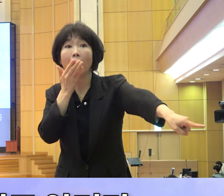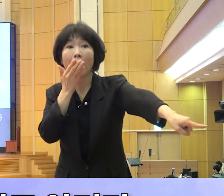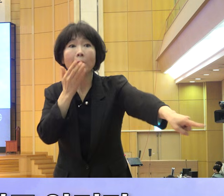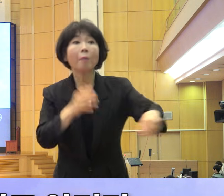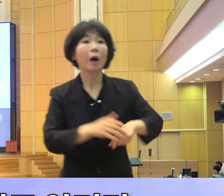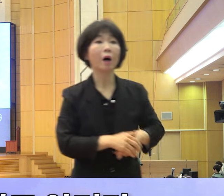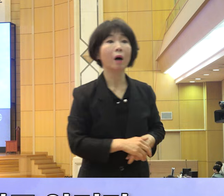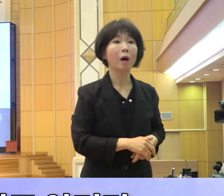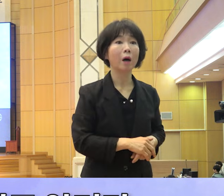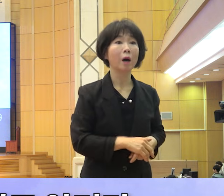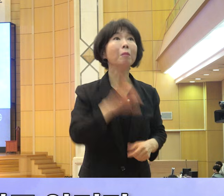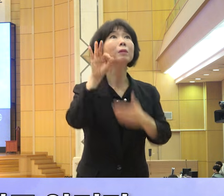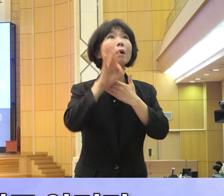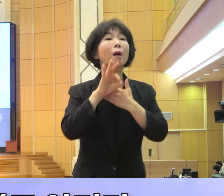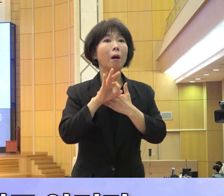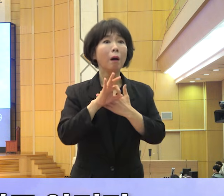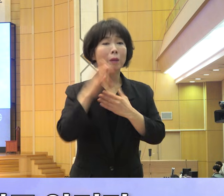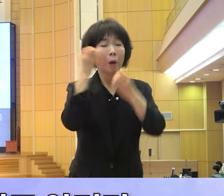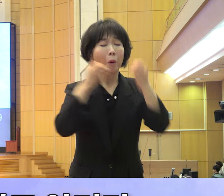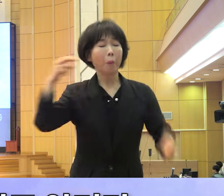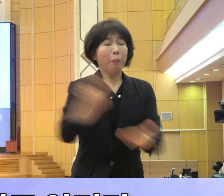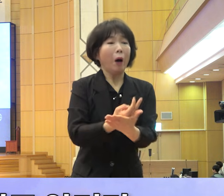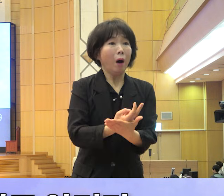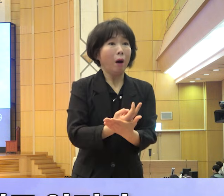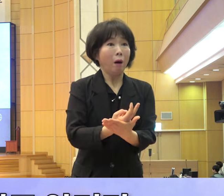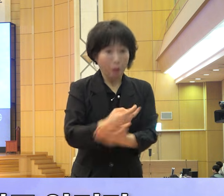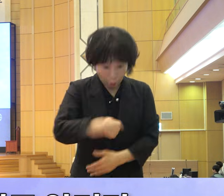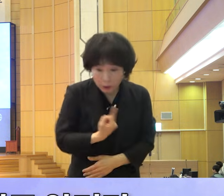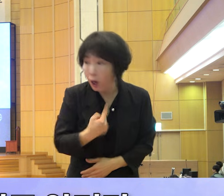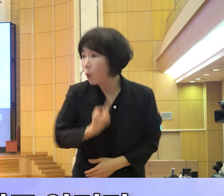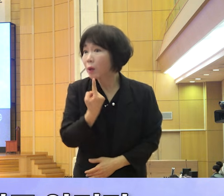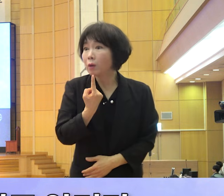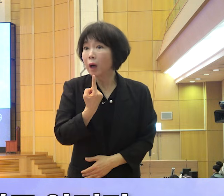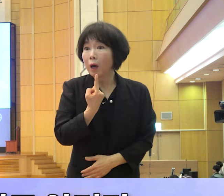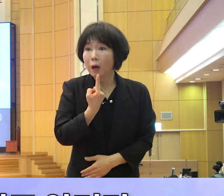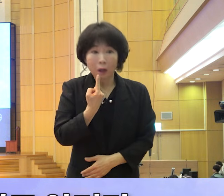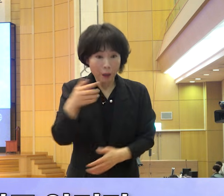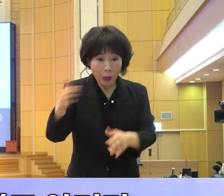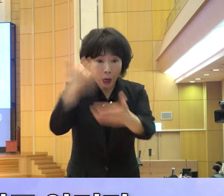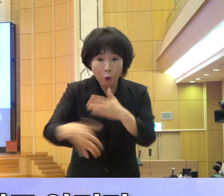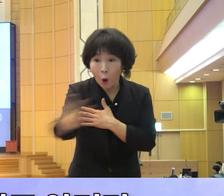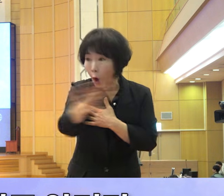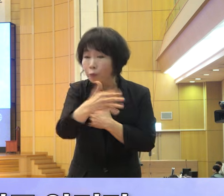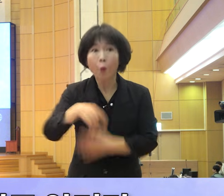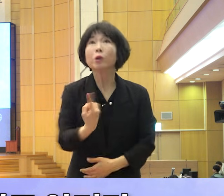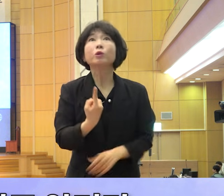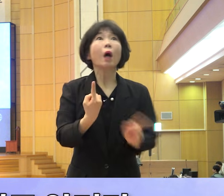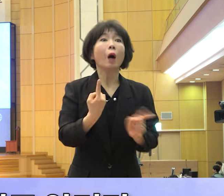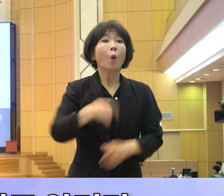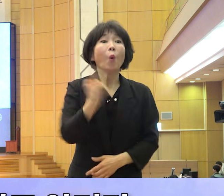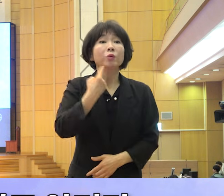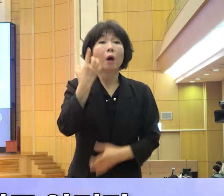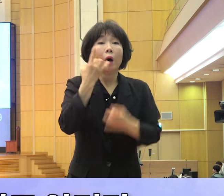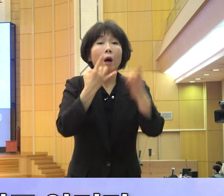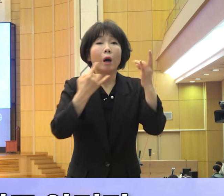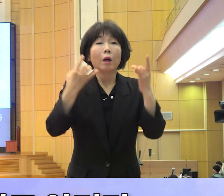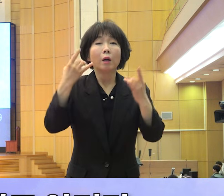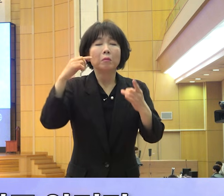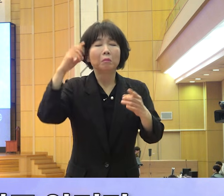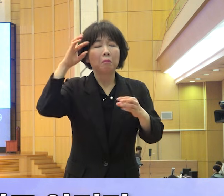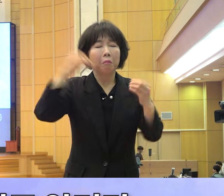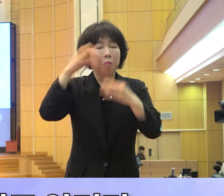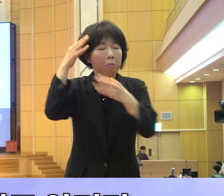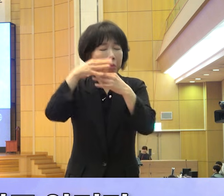누구라도 옆에 가족이든지 누가 있으면 좋겠는데 만약에 아무도 없는데 자기 혼자